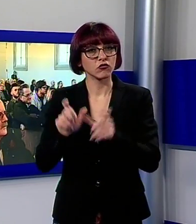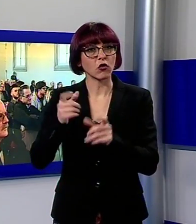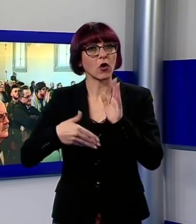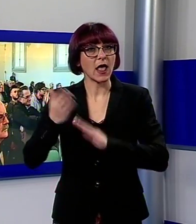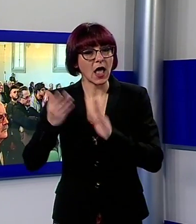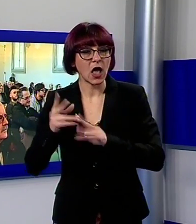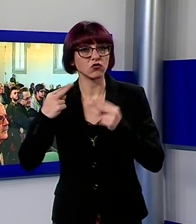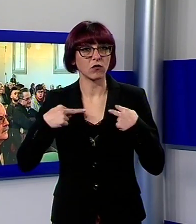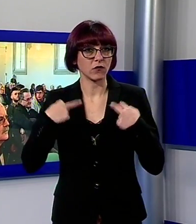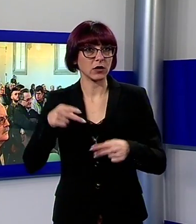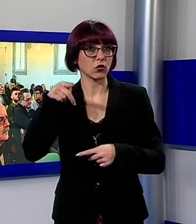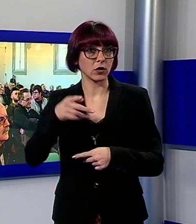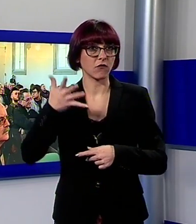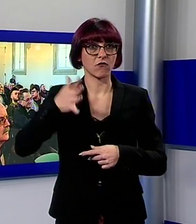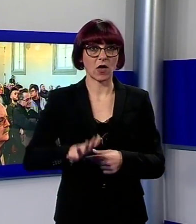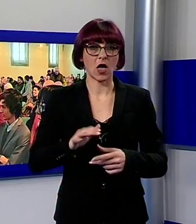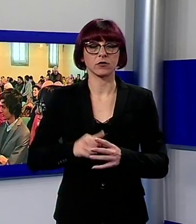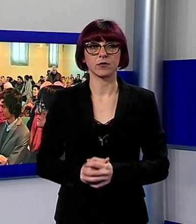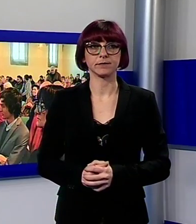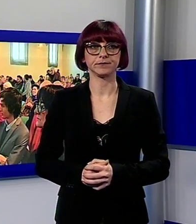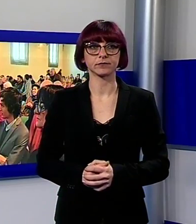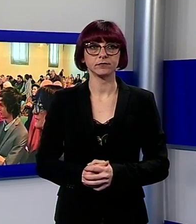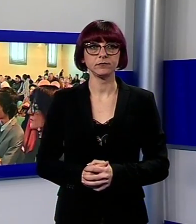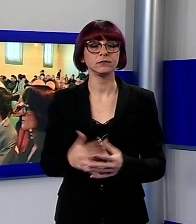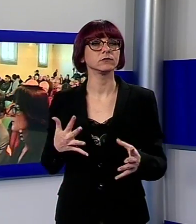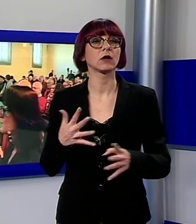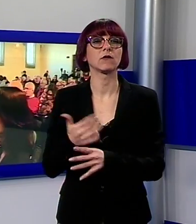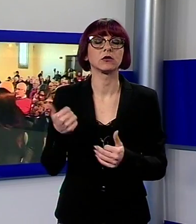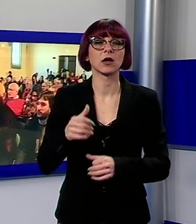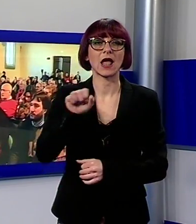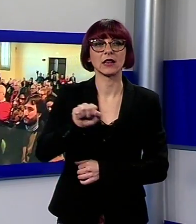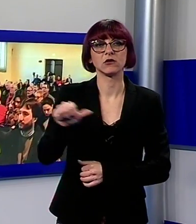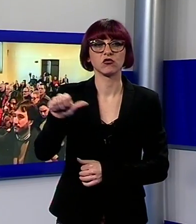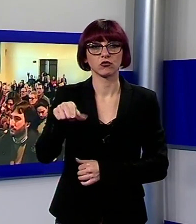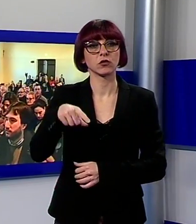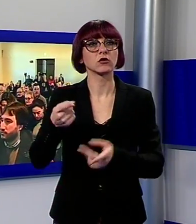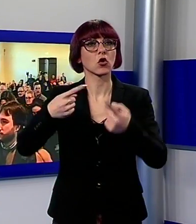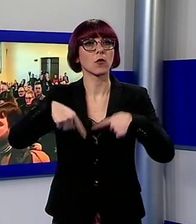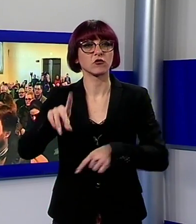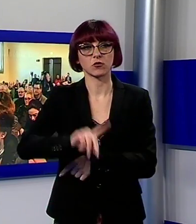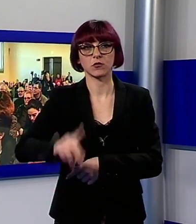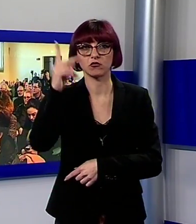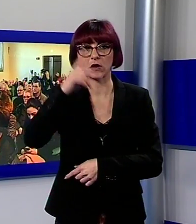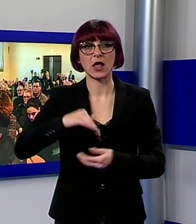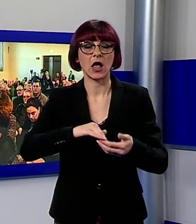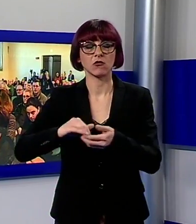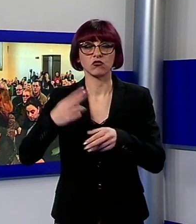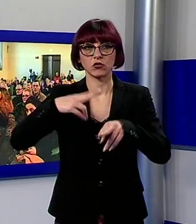città. Alla seduta è intervenuto anche Aligi Soldati del Comitato Provinciale di Lucca, dell'Associazione Nazionale Venezia Giulia